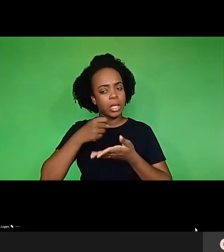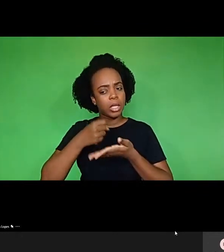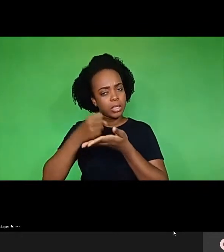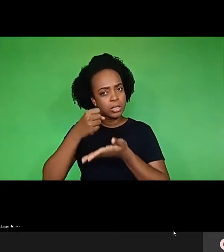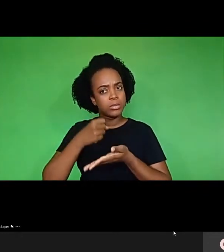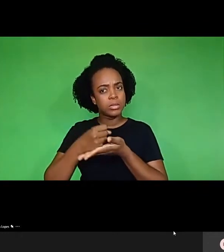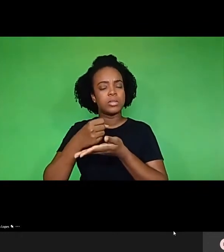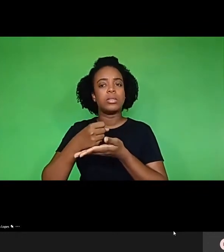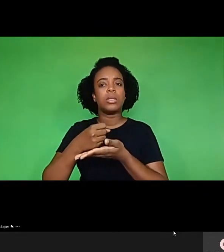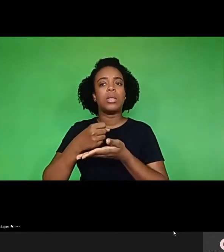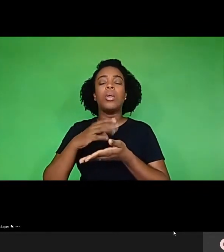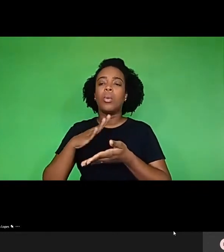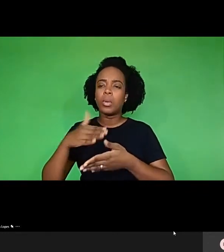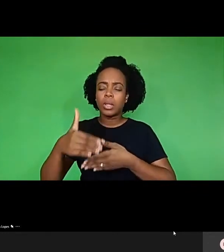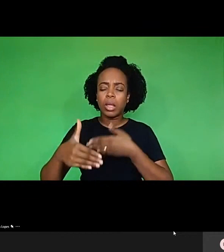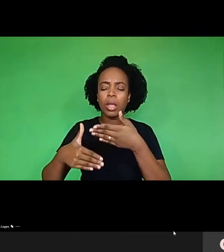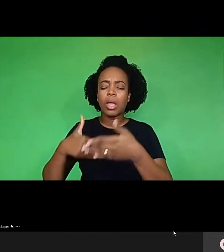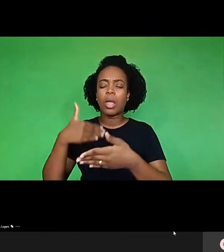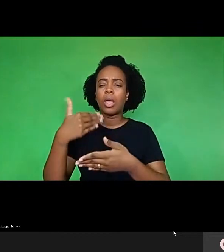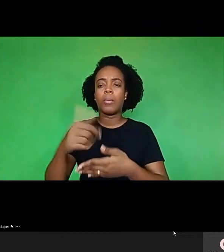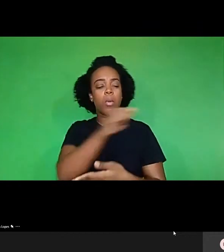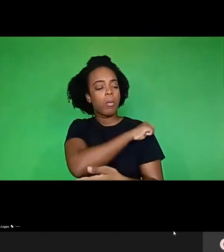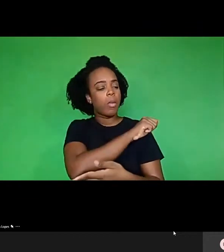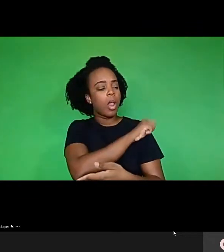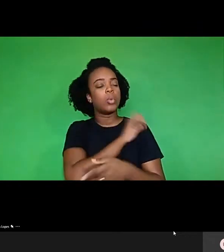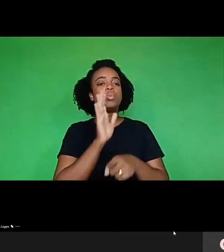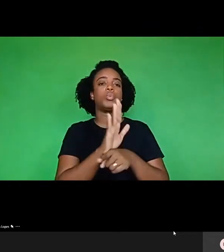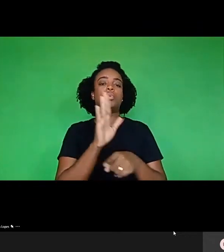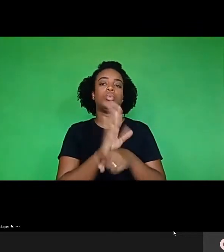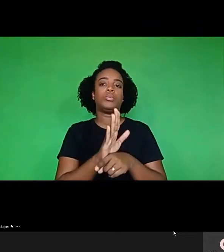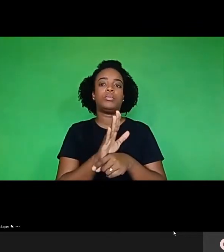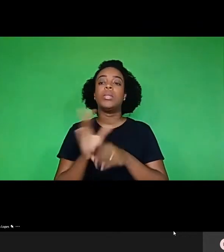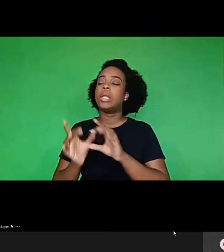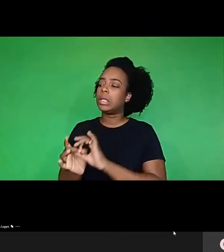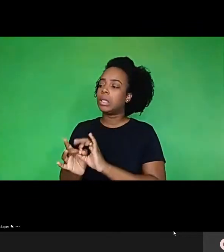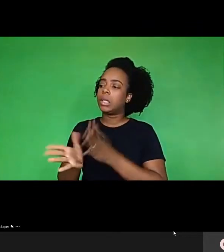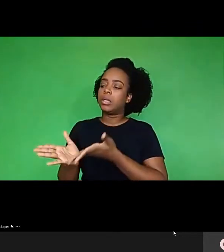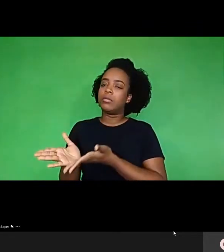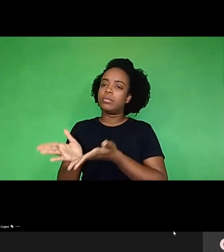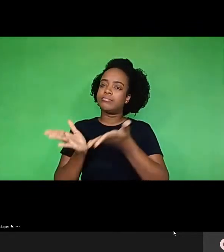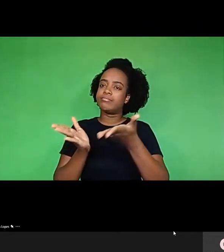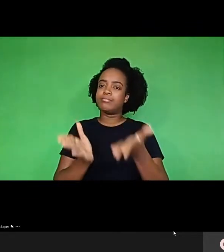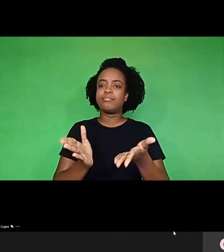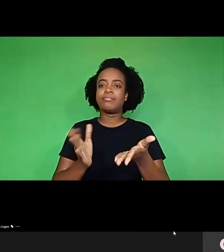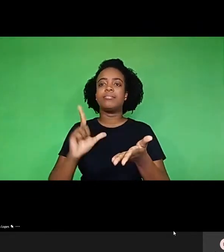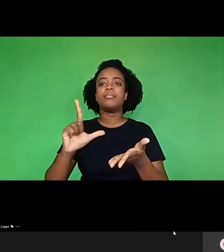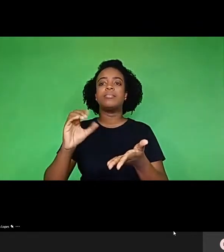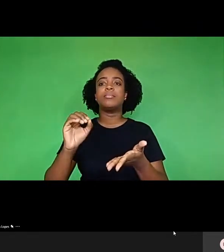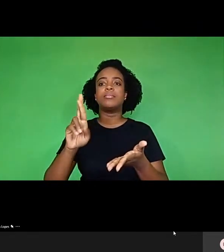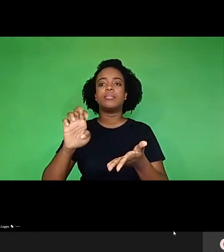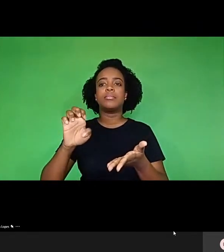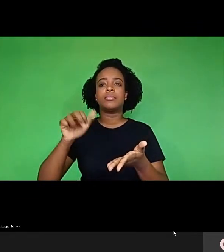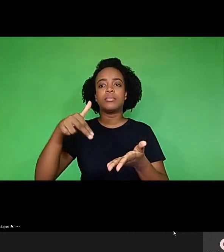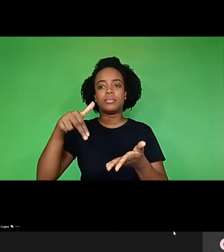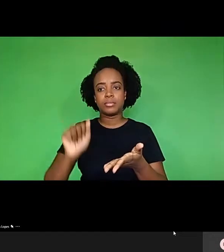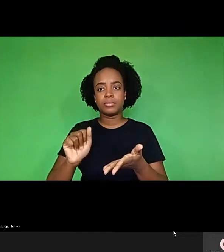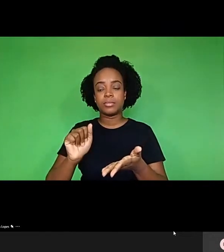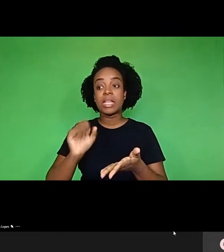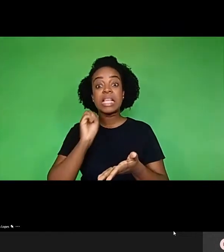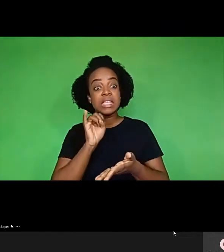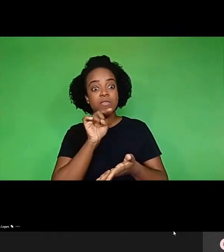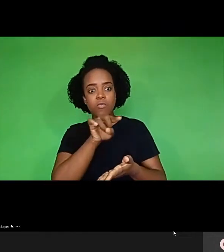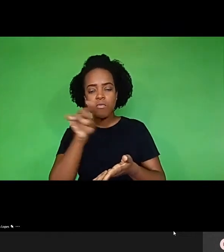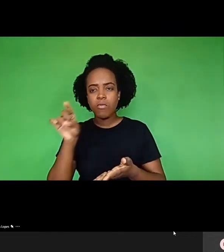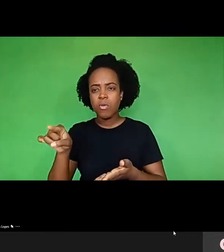para ajudar os nossos alunos, tá? Vou deixar ela falar um pouquinho. Se vocês tiverem perguntas sobre isso, vão colocando aí, e depois a gente volta